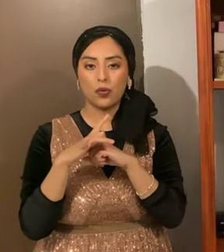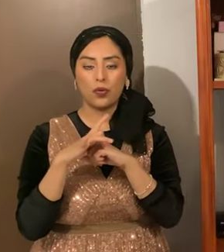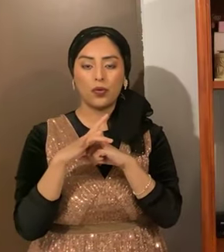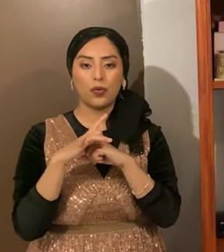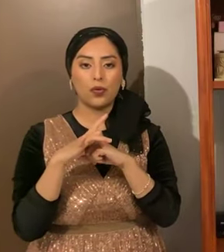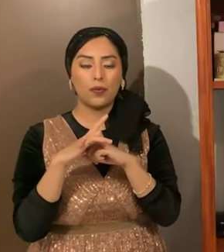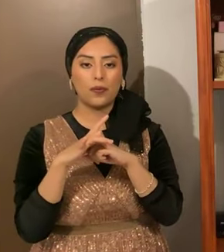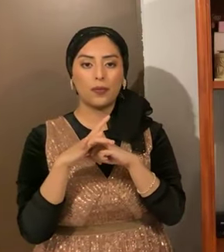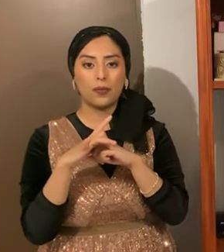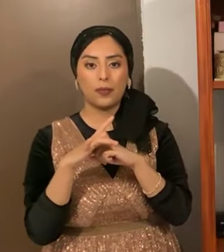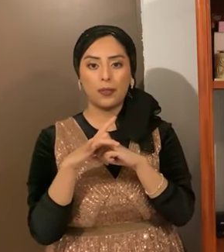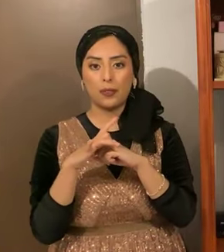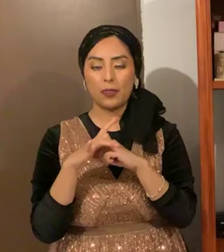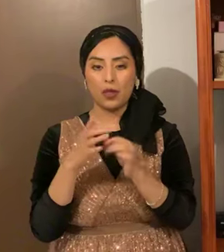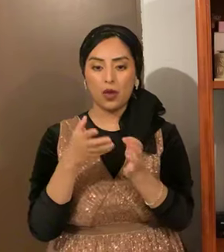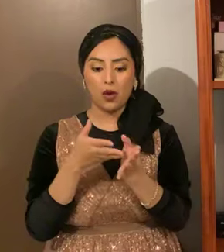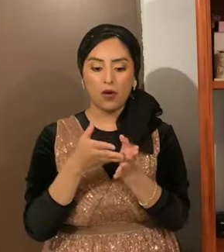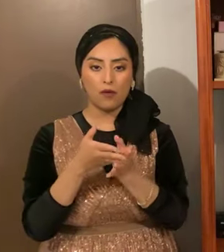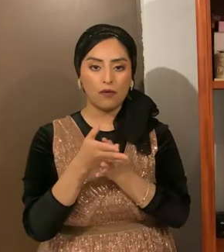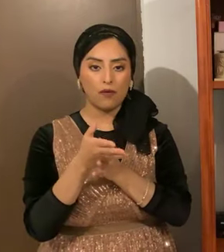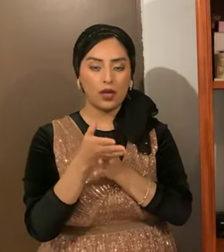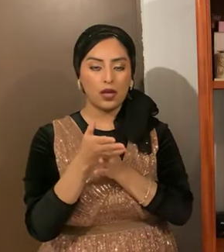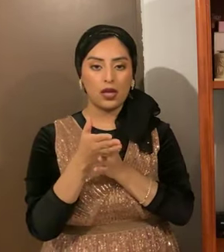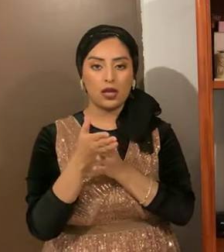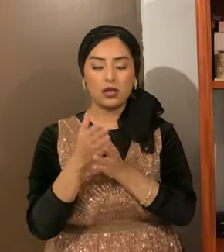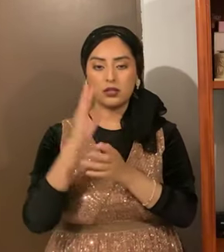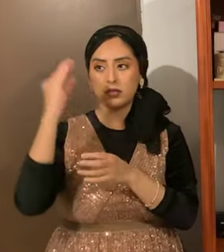Tierra, filtra la luz solar,